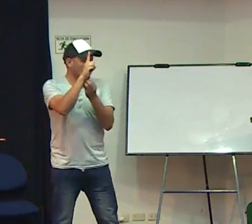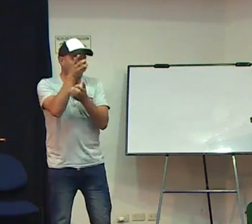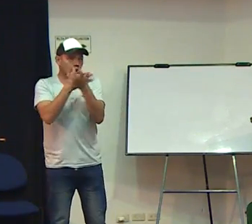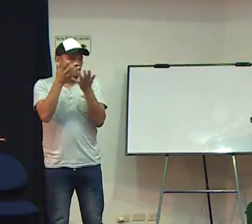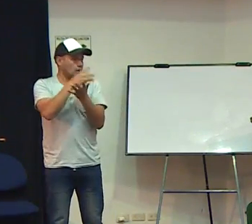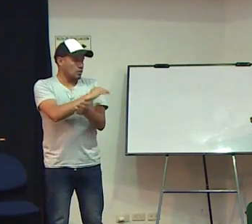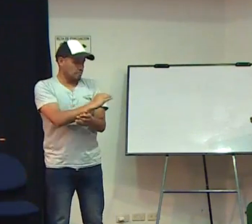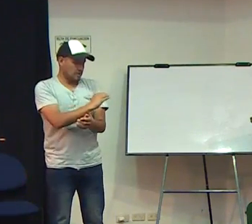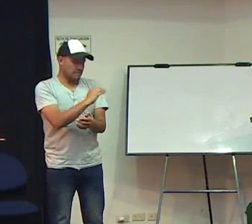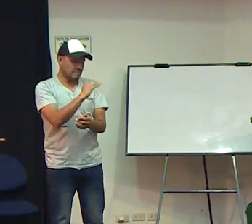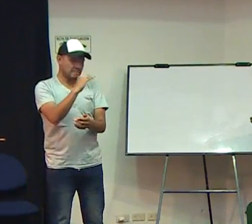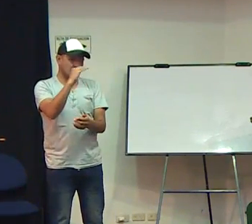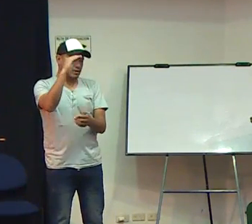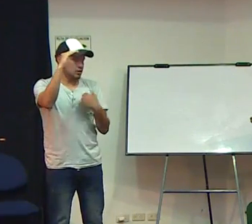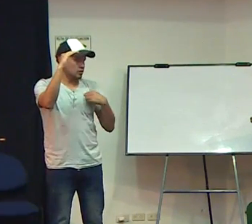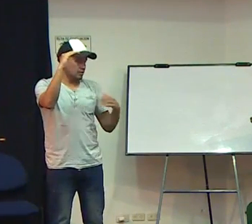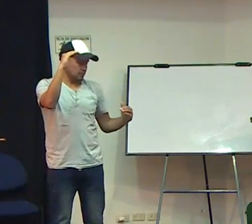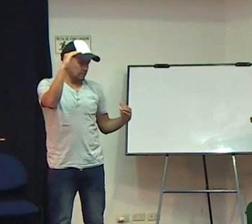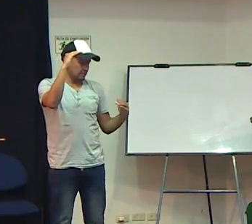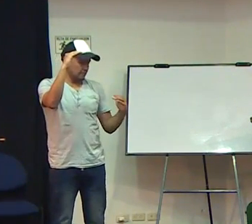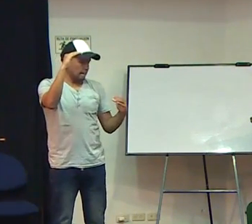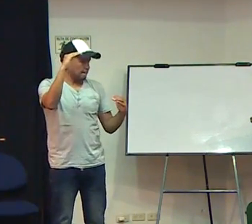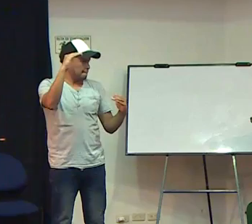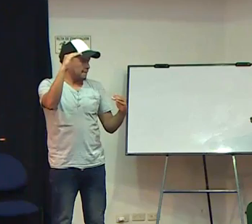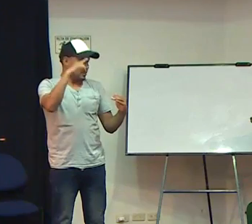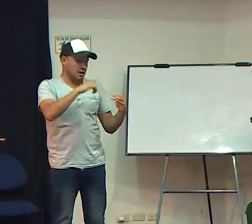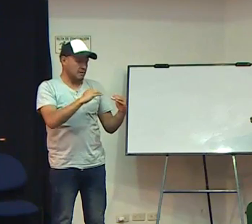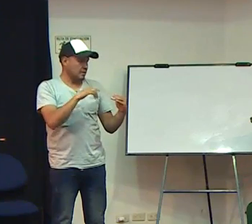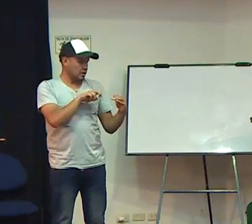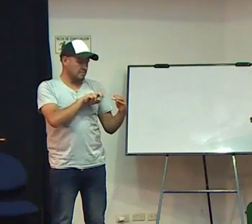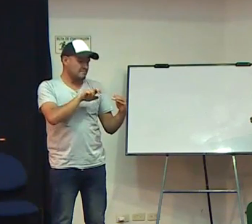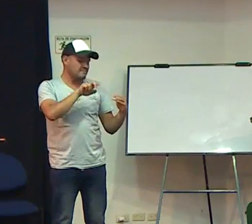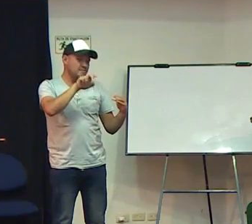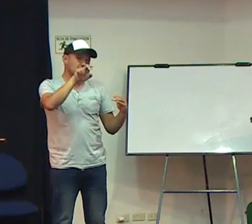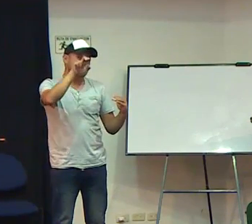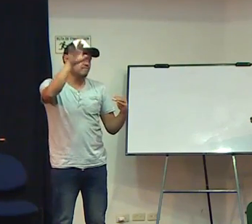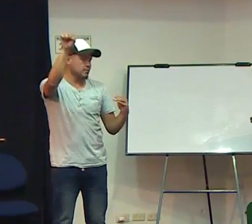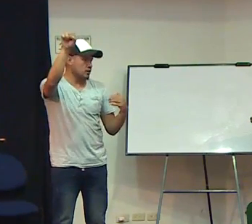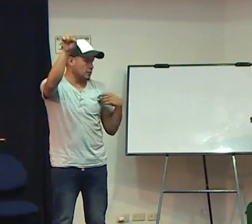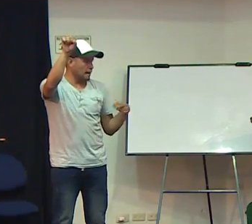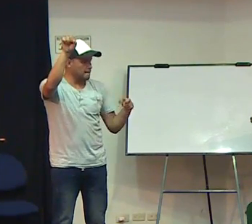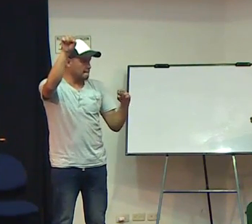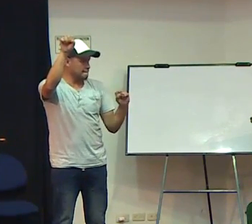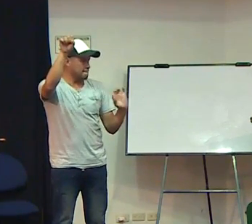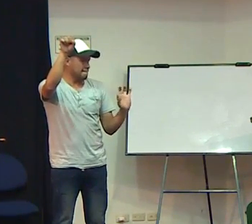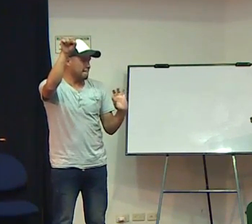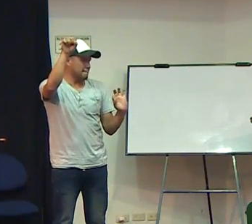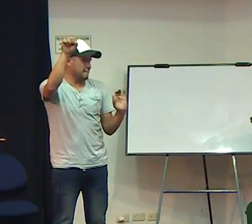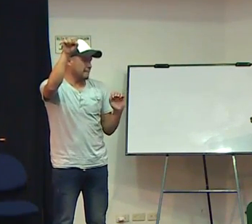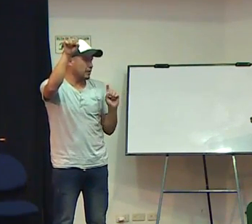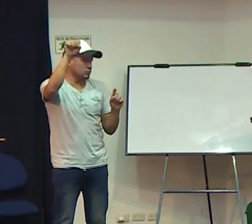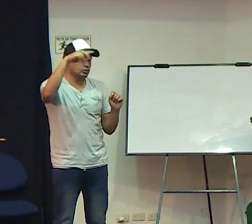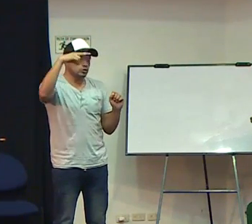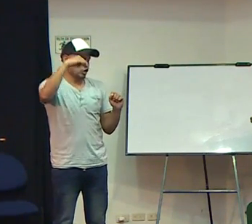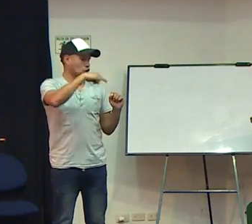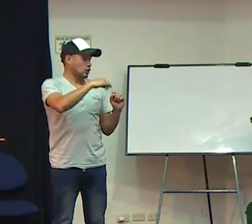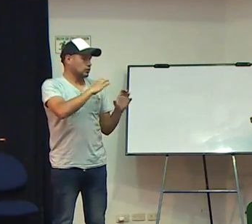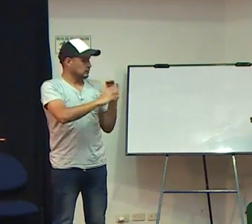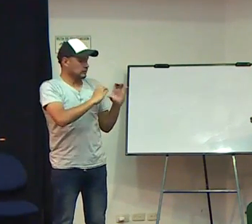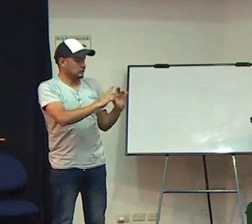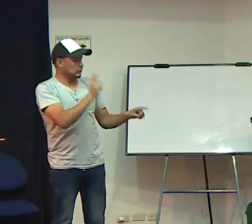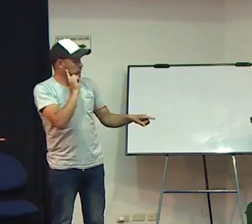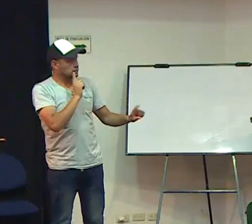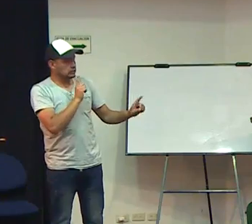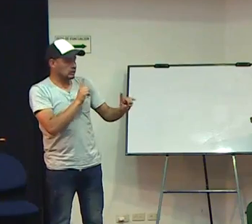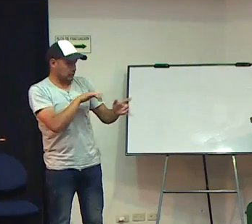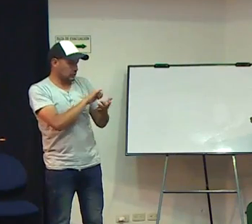digamos en los medios de comunicación, el tema político, se va dando como esos niveles, va aumentando esos niveles y como nosotros nos sentimos que